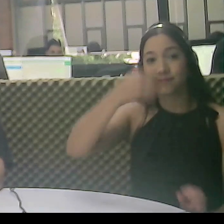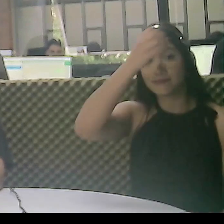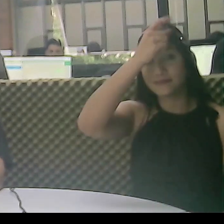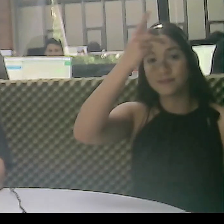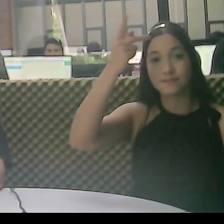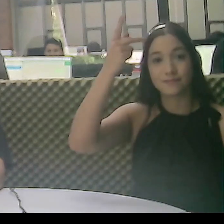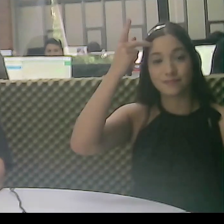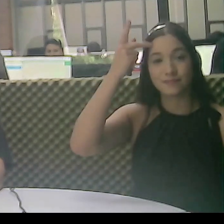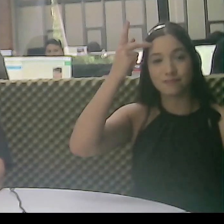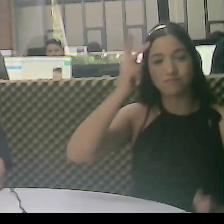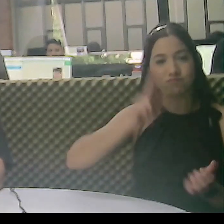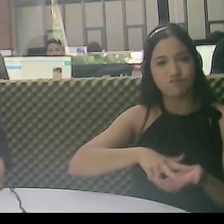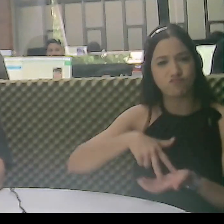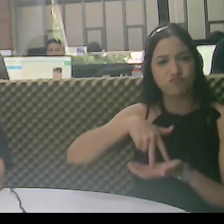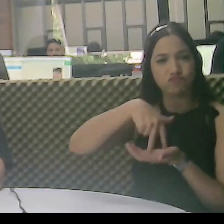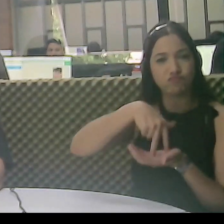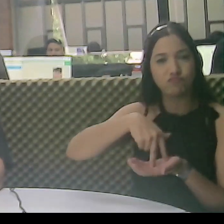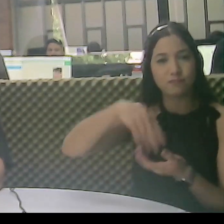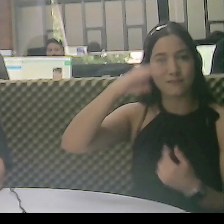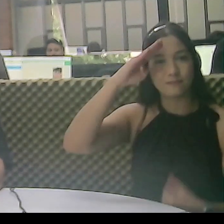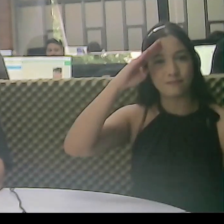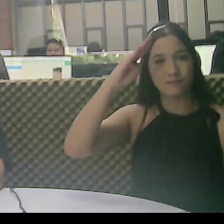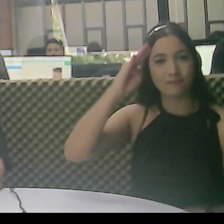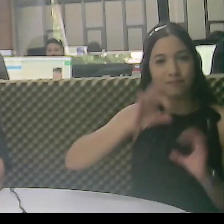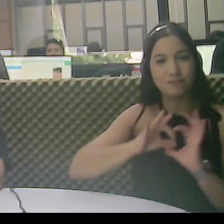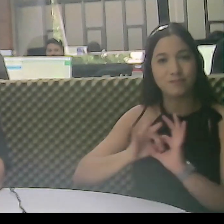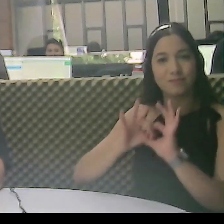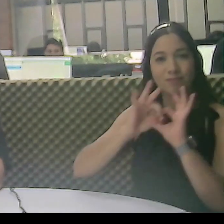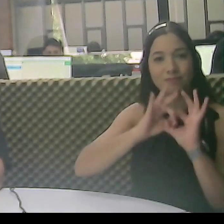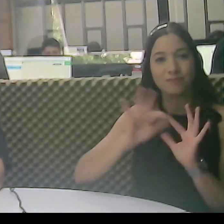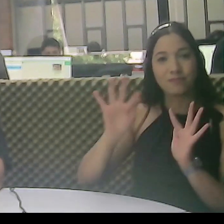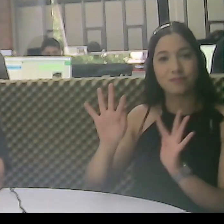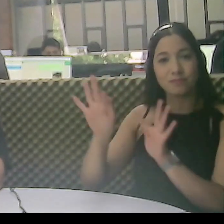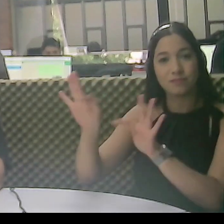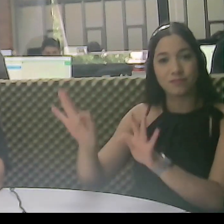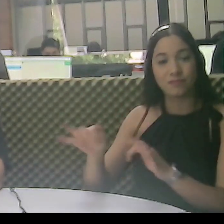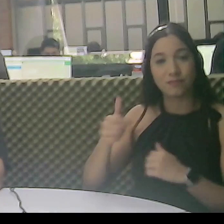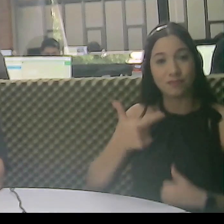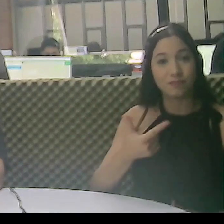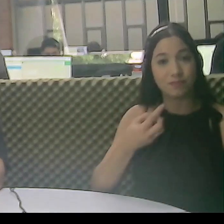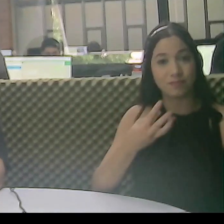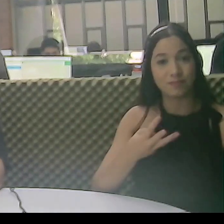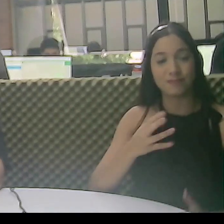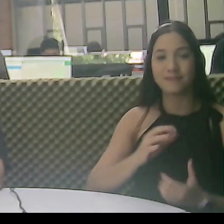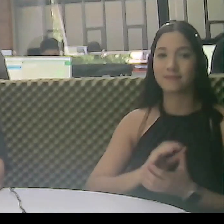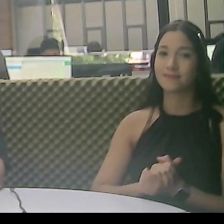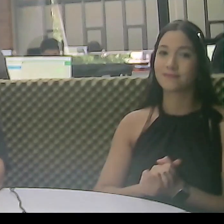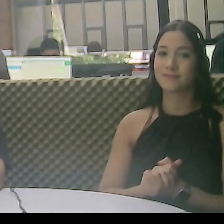Prefeitura se consolida como uma das principais parceiras da FEMEC 2023.